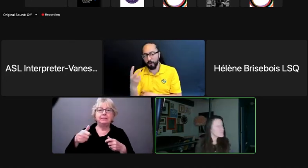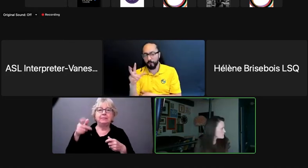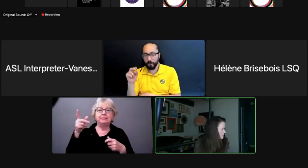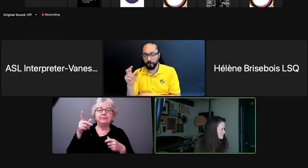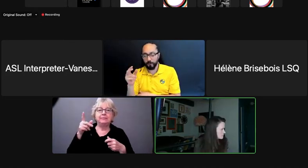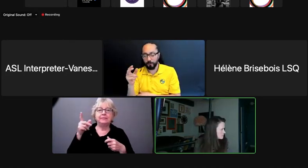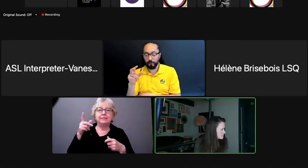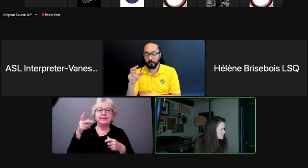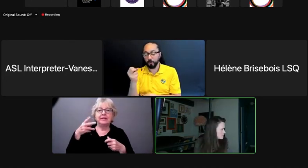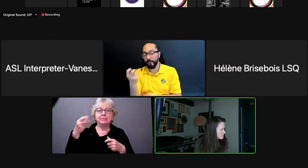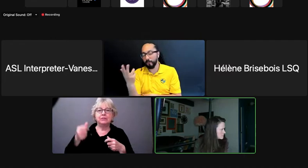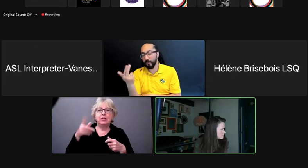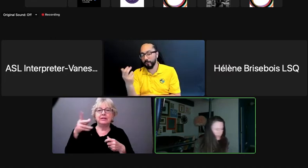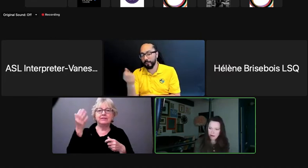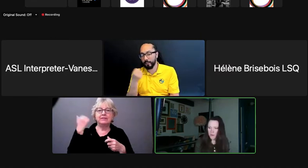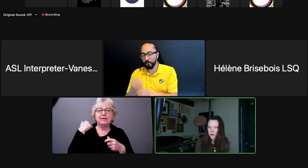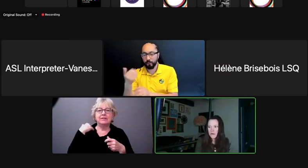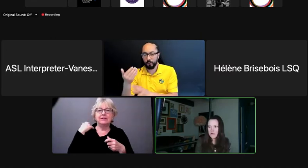ans.